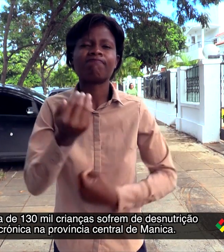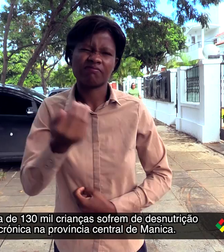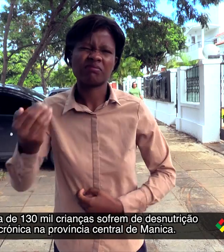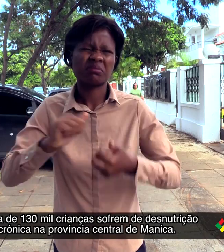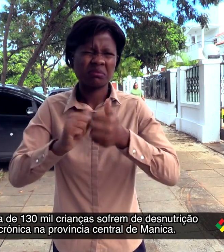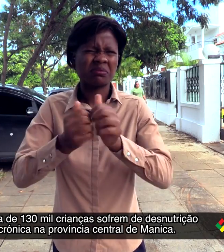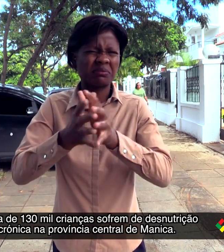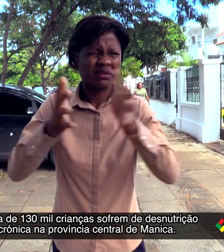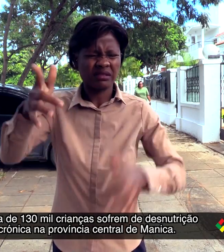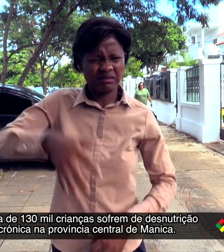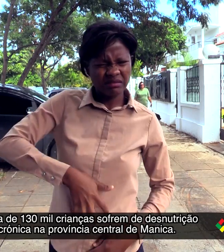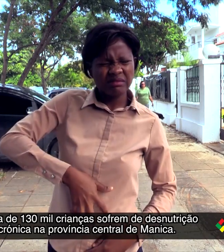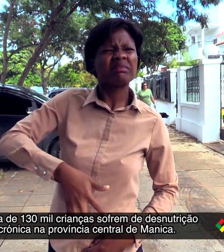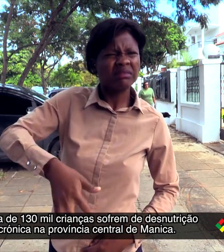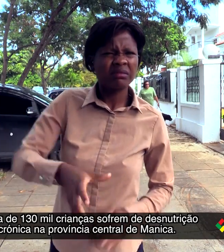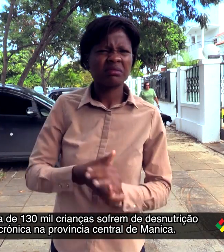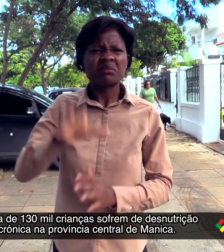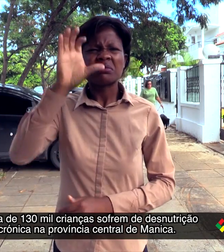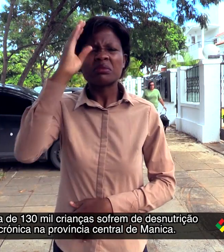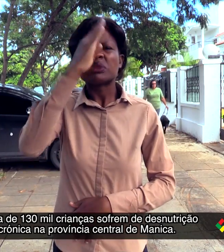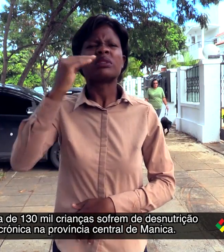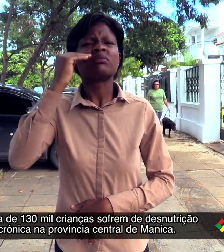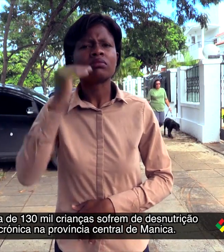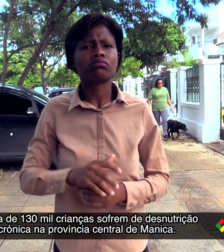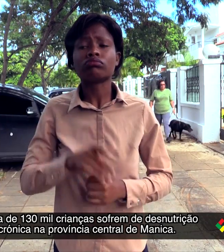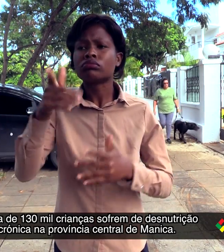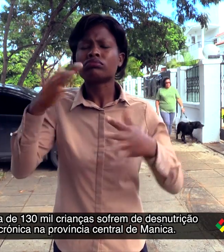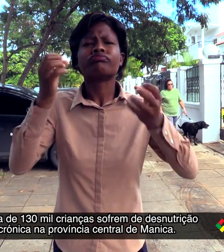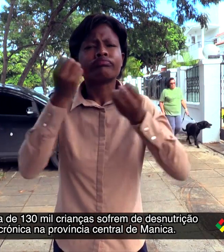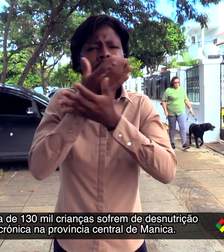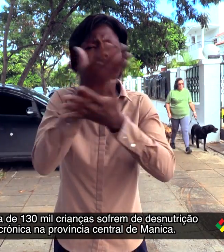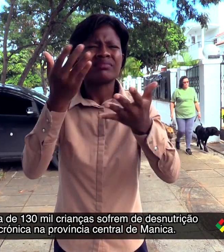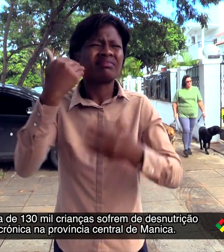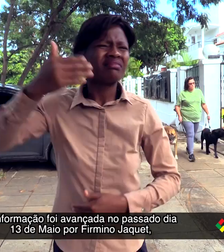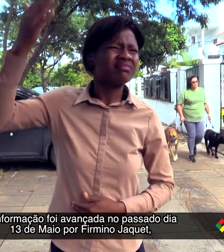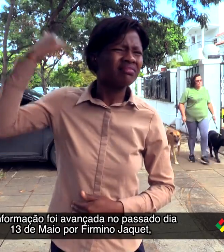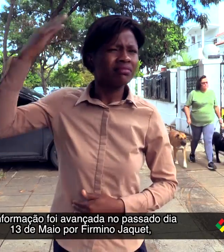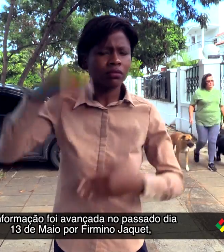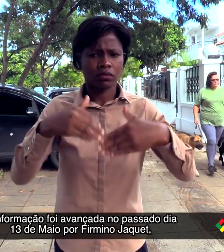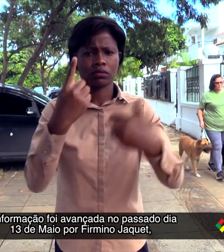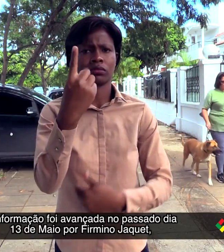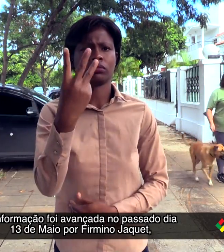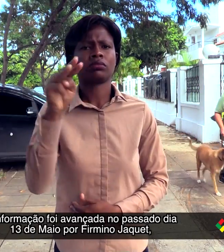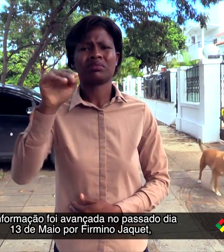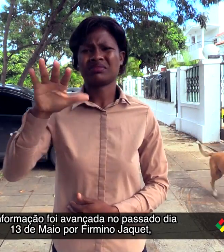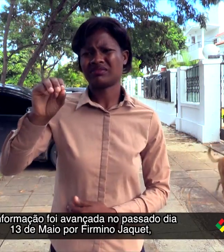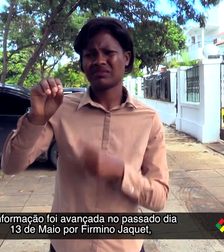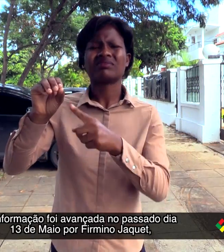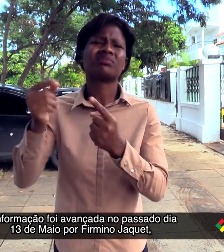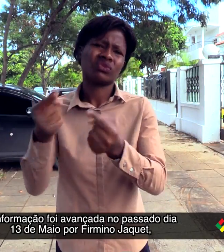Cerca de 130 mil crianças sofrem de desnutrição crónica na província central de Manica. A informação foi avançada no passado dia 13